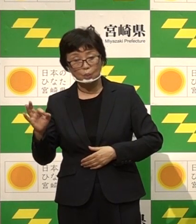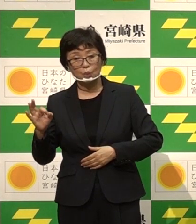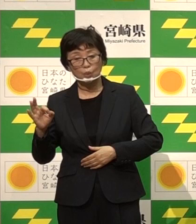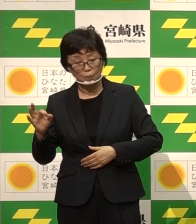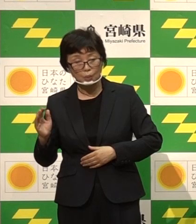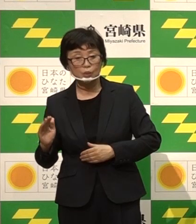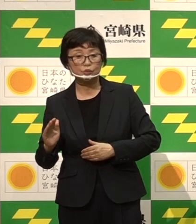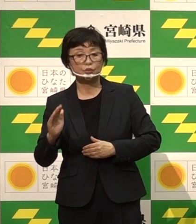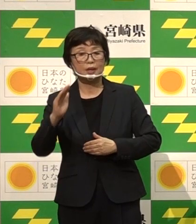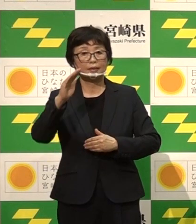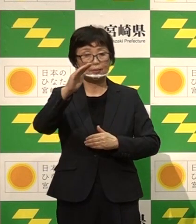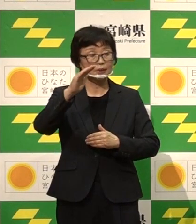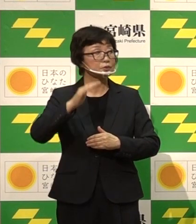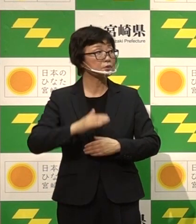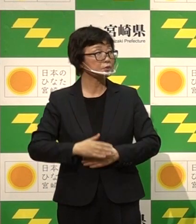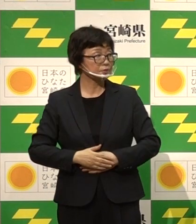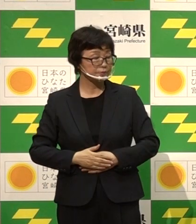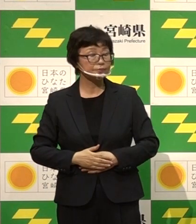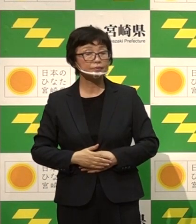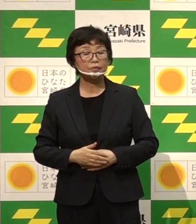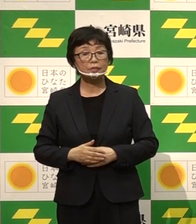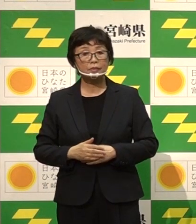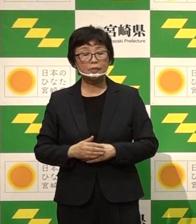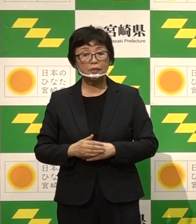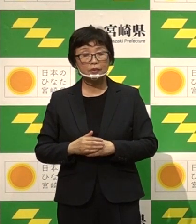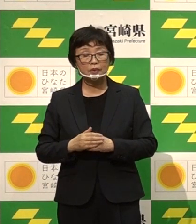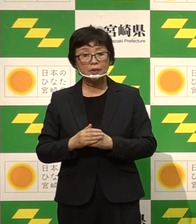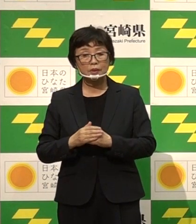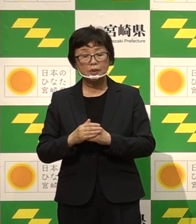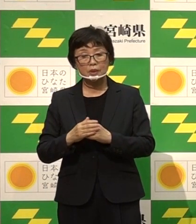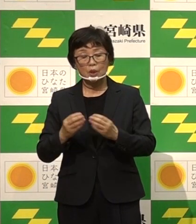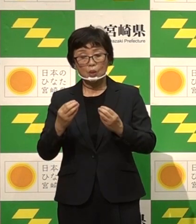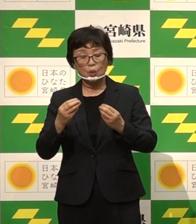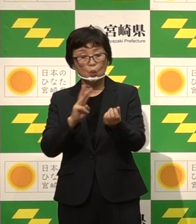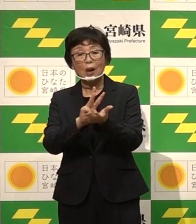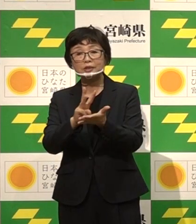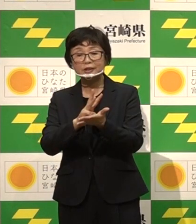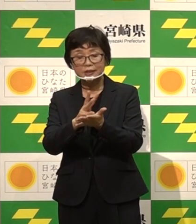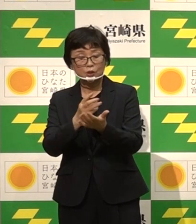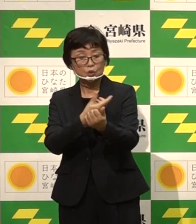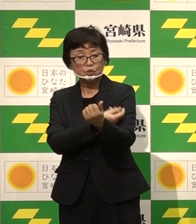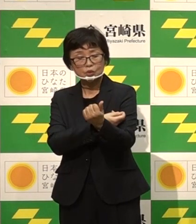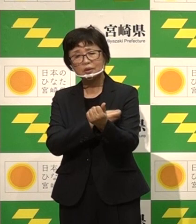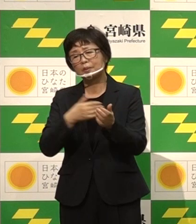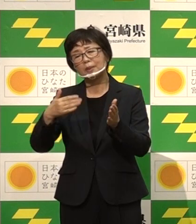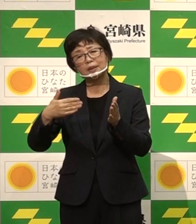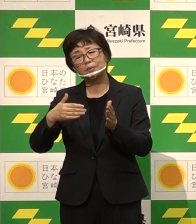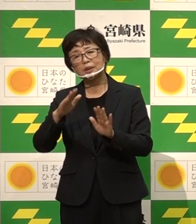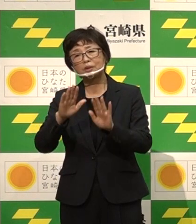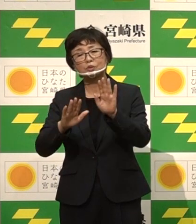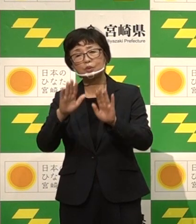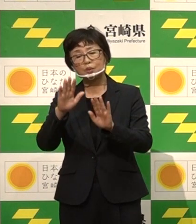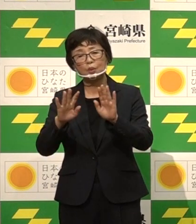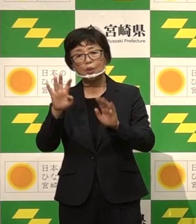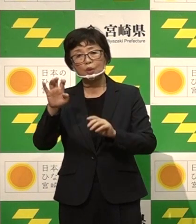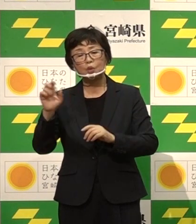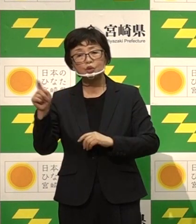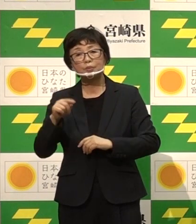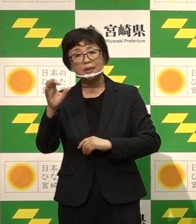ところであります。年明けワクチンの追加接種が進んでいない状況の中で4割程度